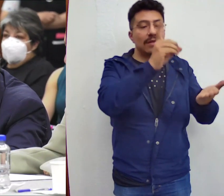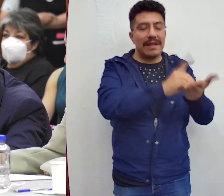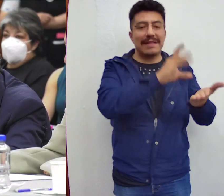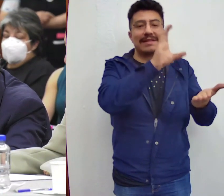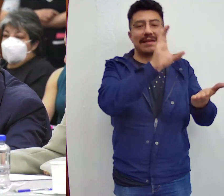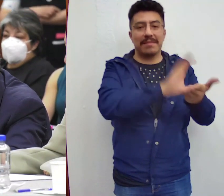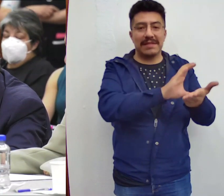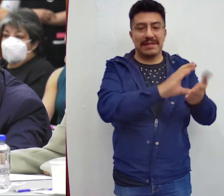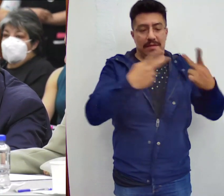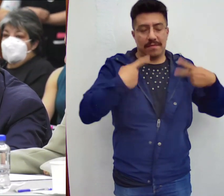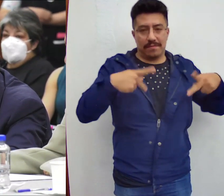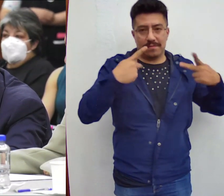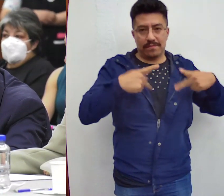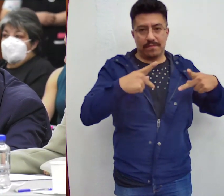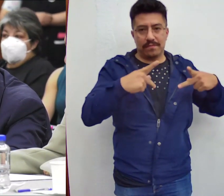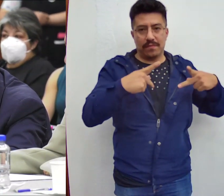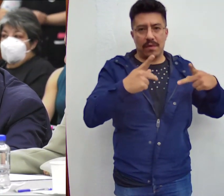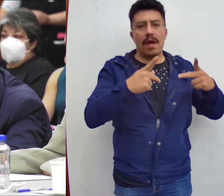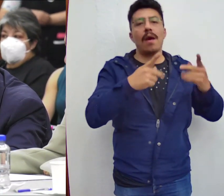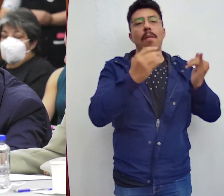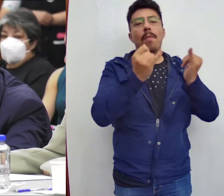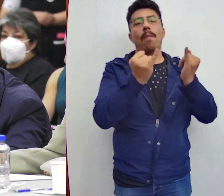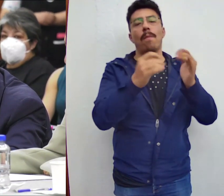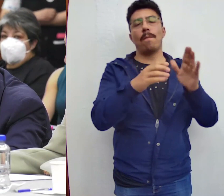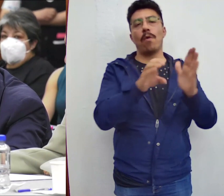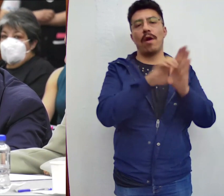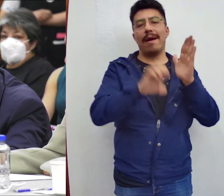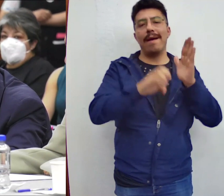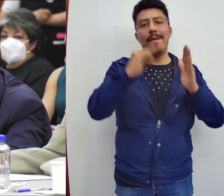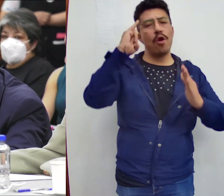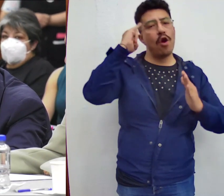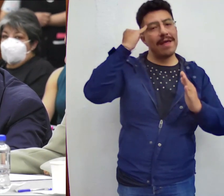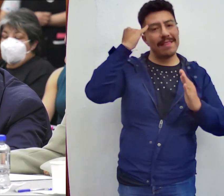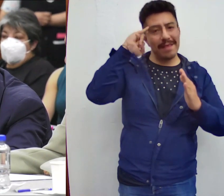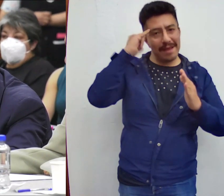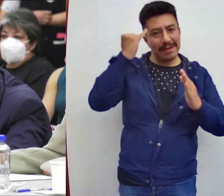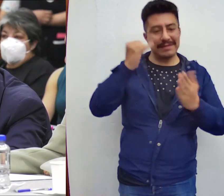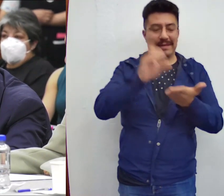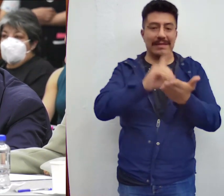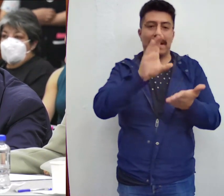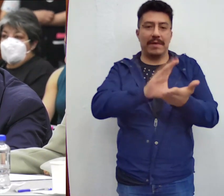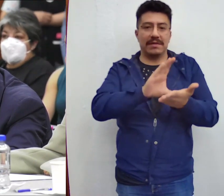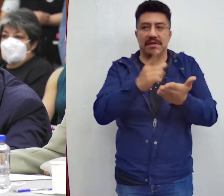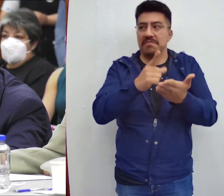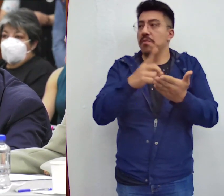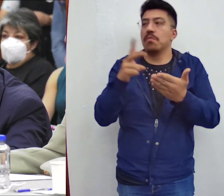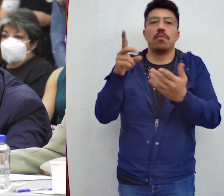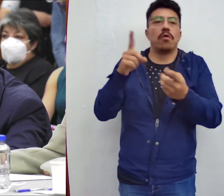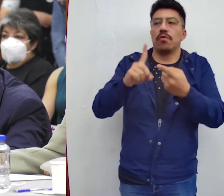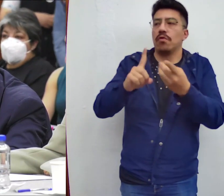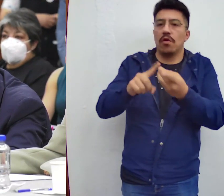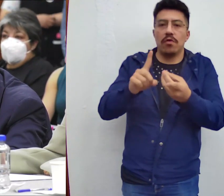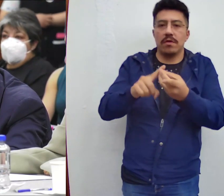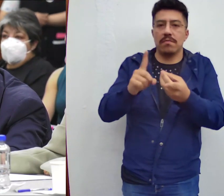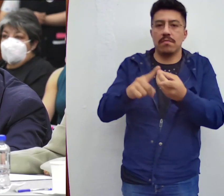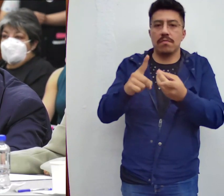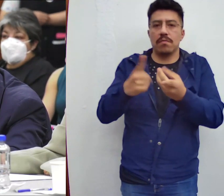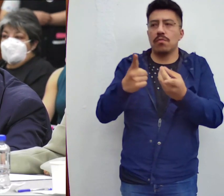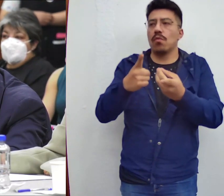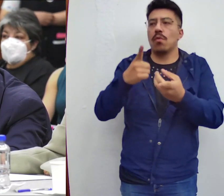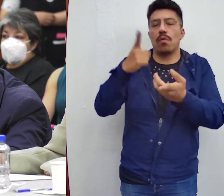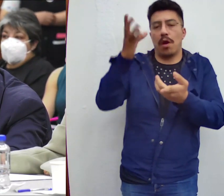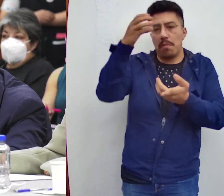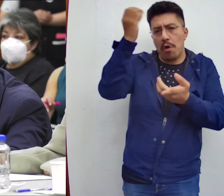pertenecen a sectores indígenas. No veo que exista una disposición en la que